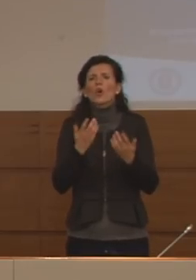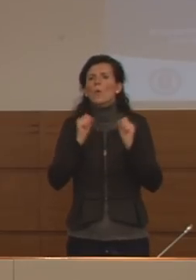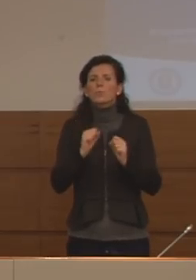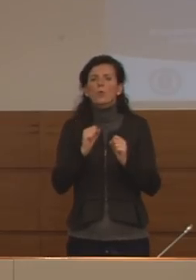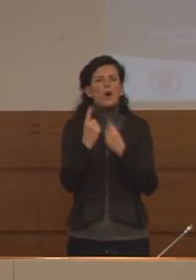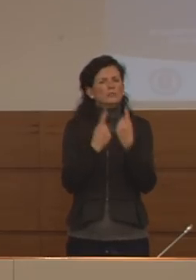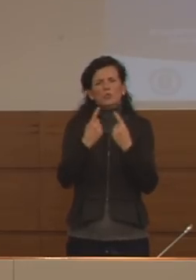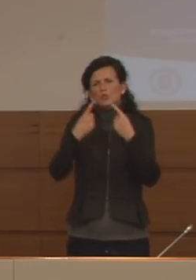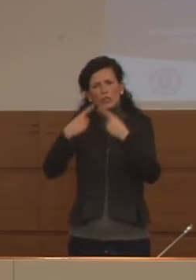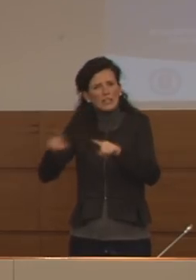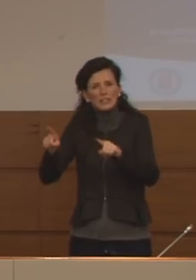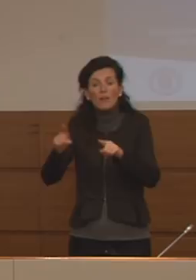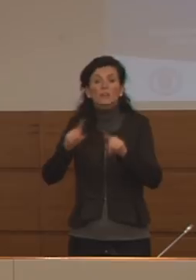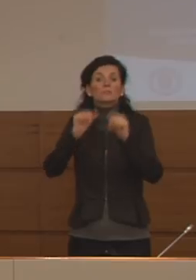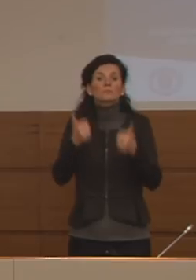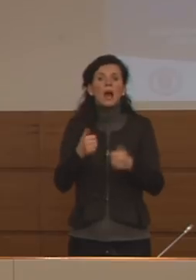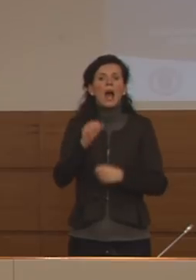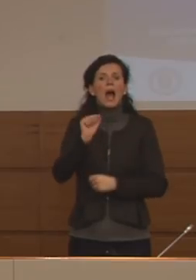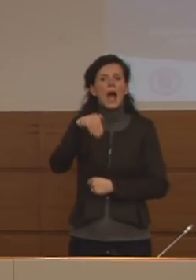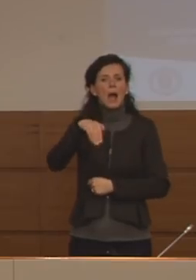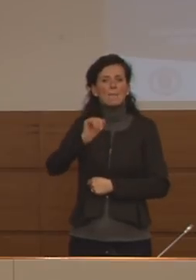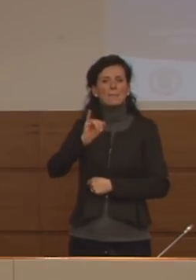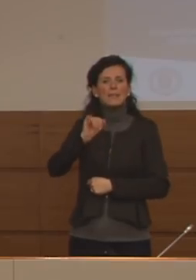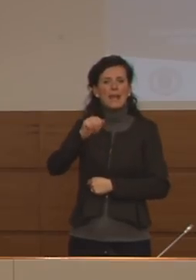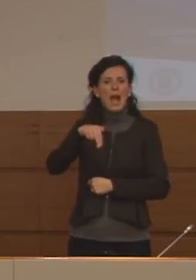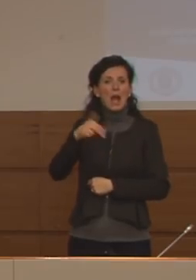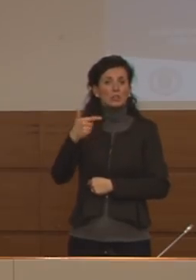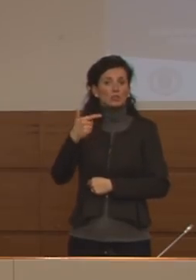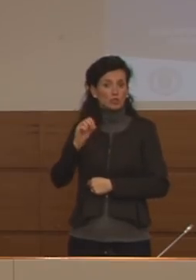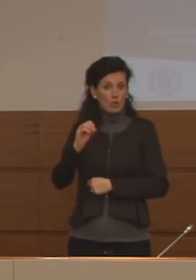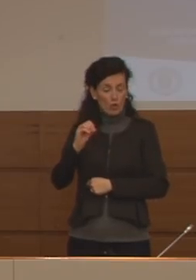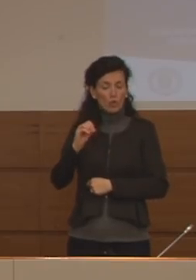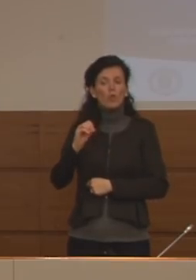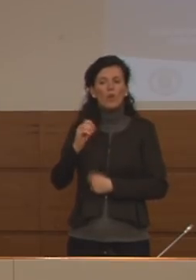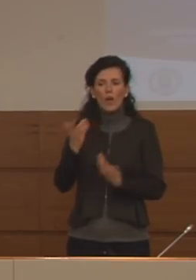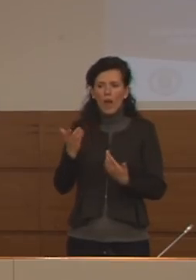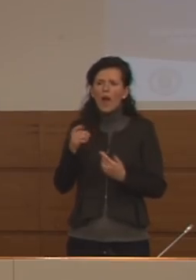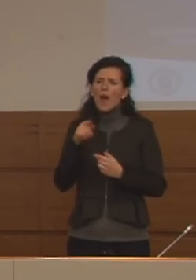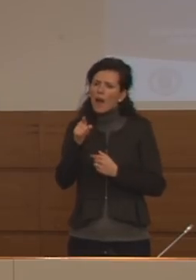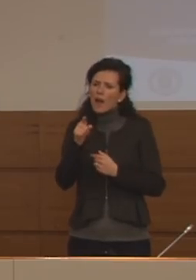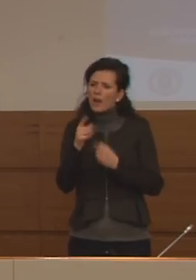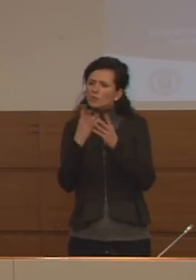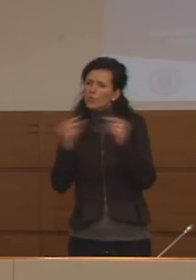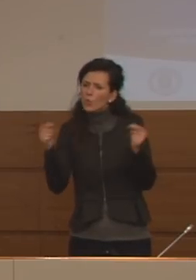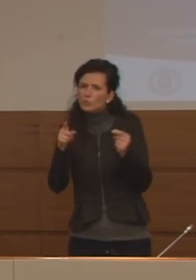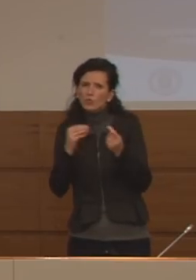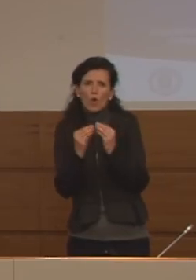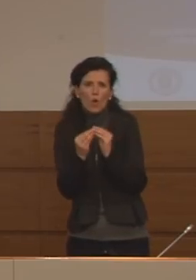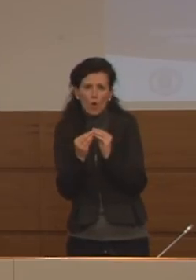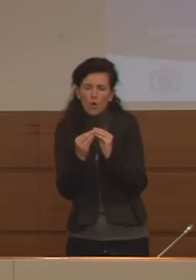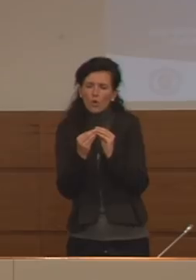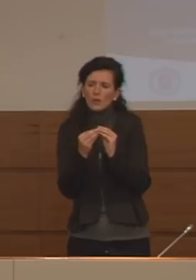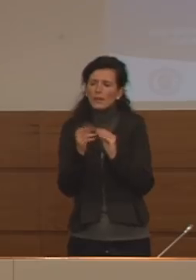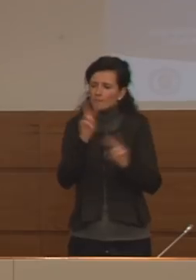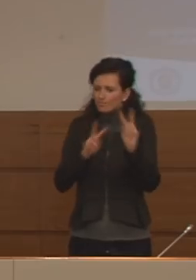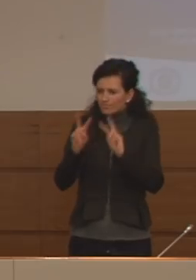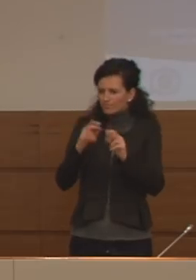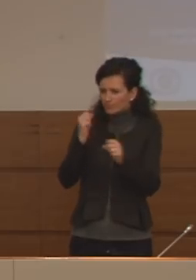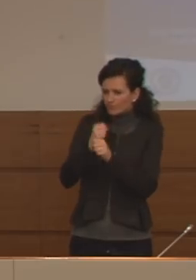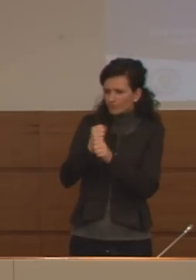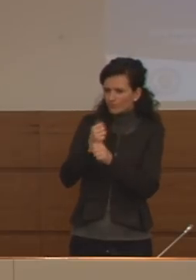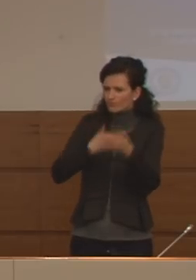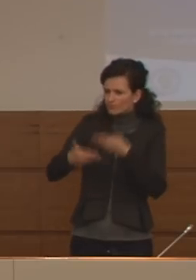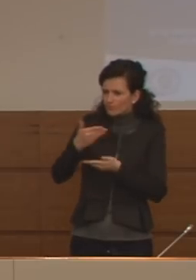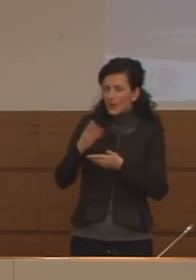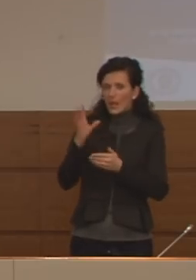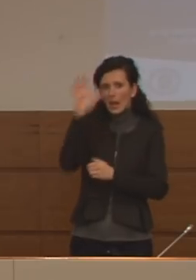diversi come l'amianto no quindi come imparare a trovare soluzioni rispetto ad aspetti che sono estremamente complessi